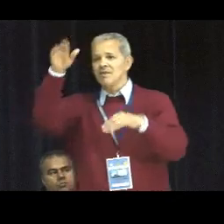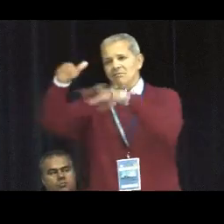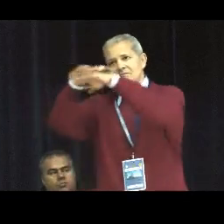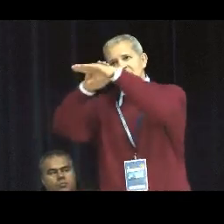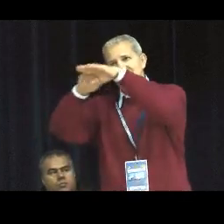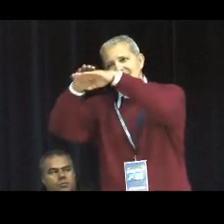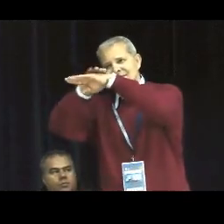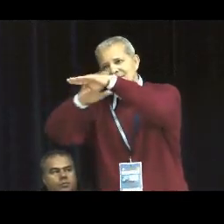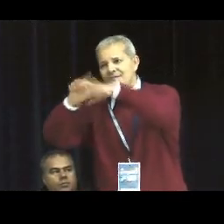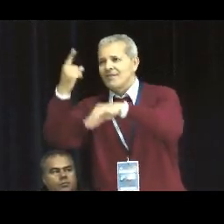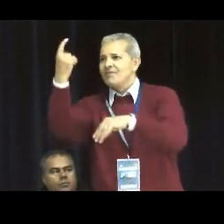الغياب للمترجمين.